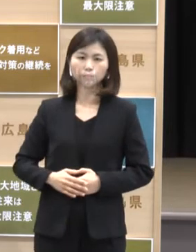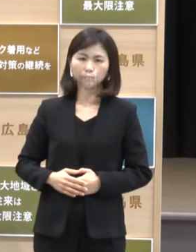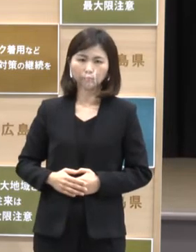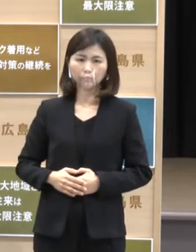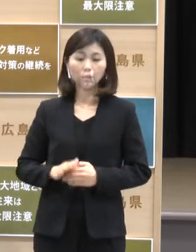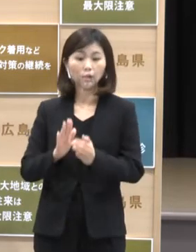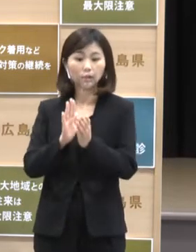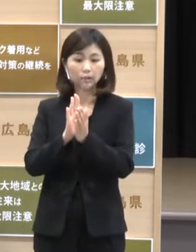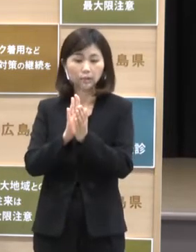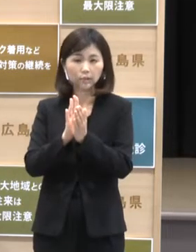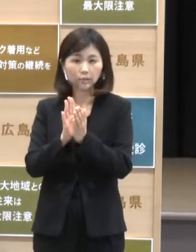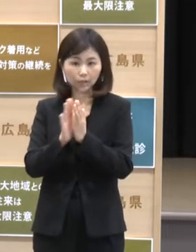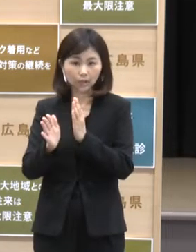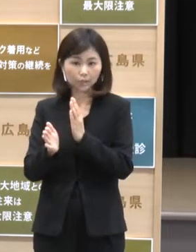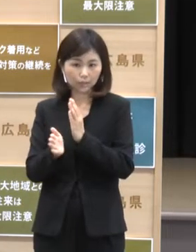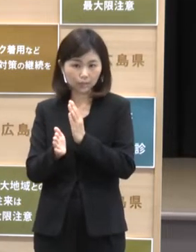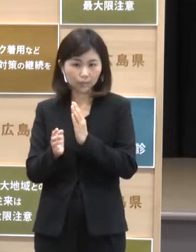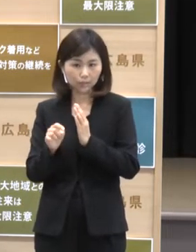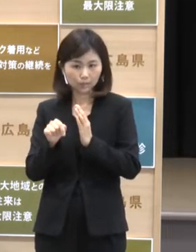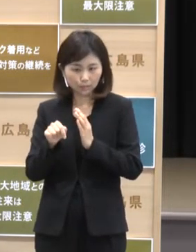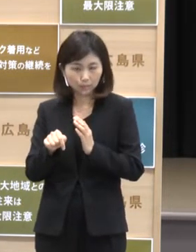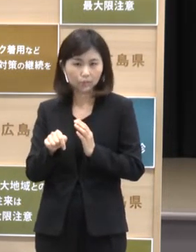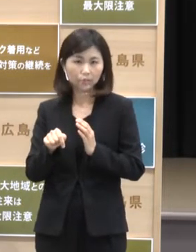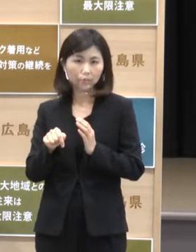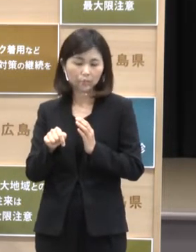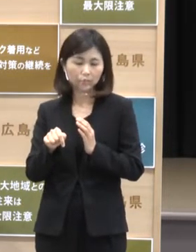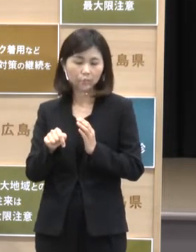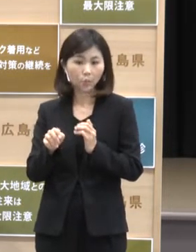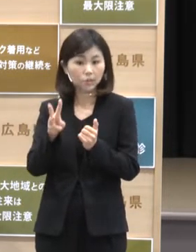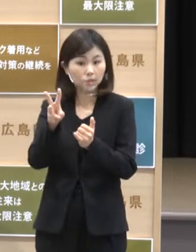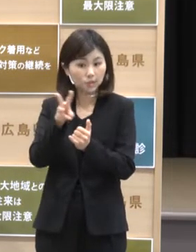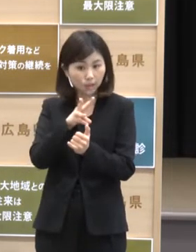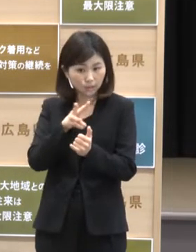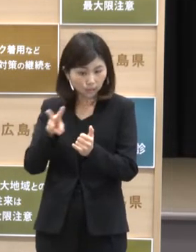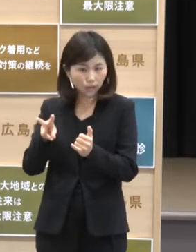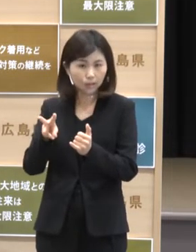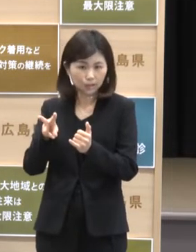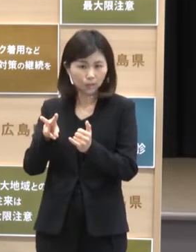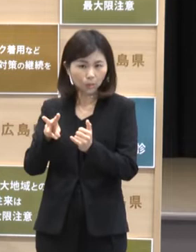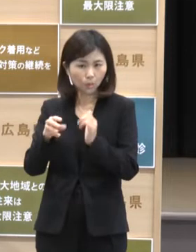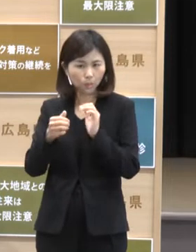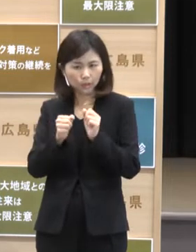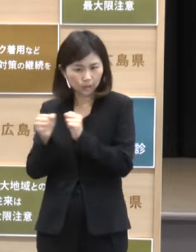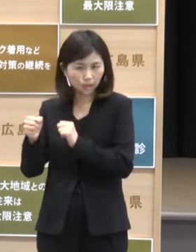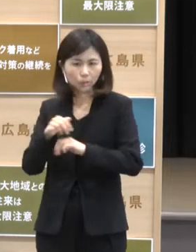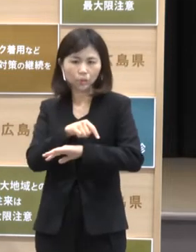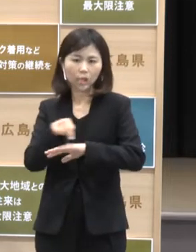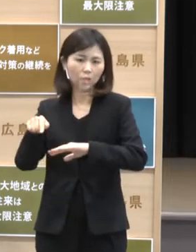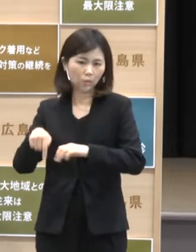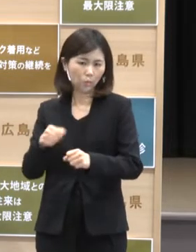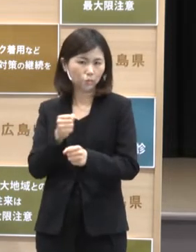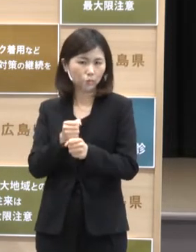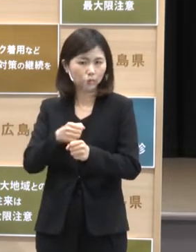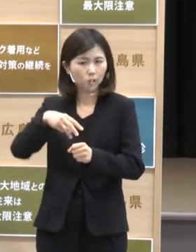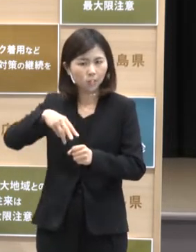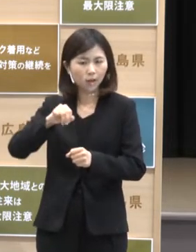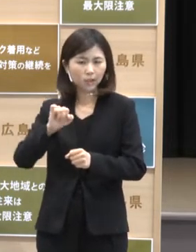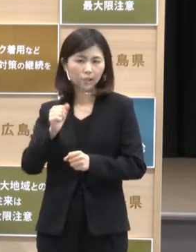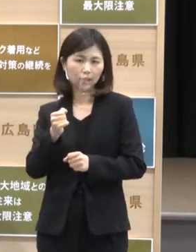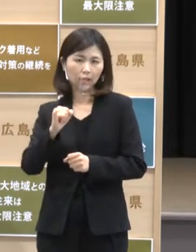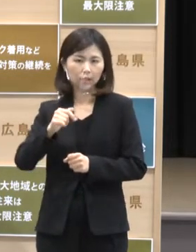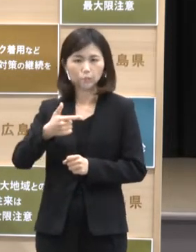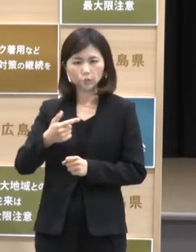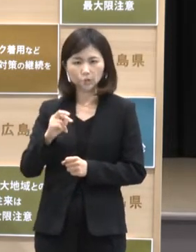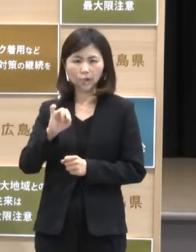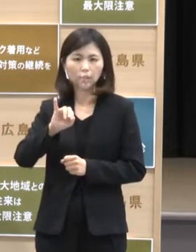備えをまとめて行うことができるマイタイムラインの取り組みを推進しています。これから大雨による災害発生の危険性が